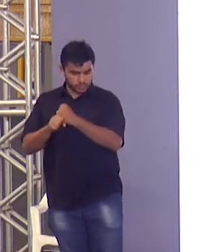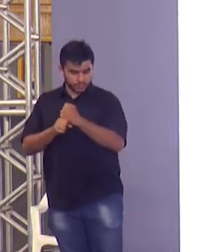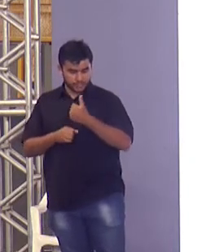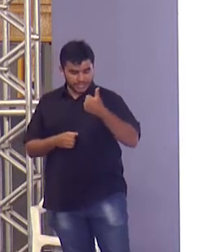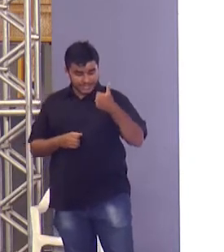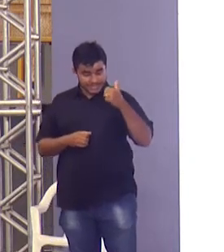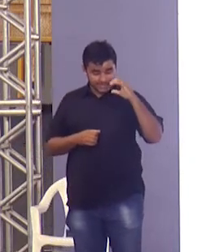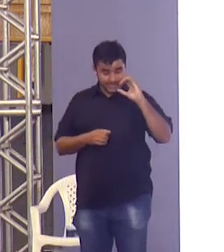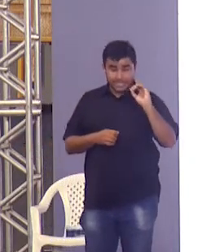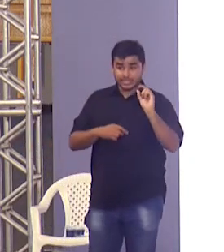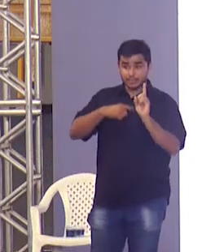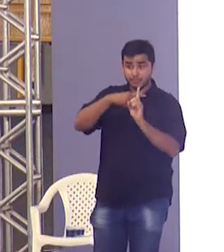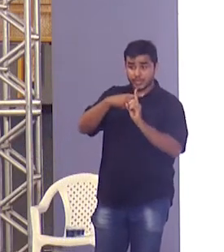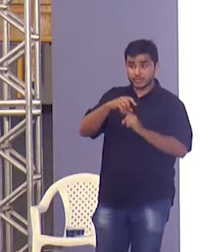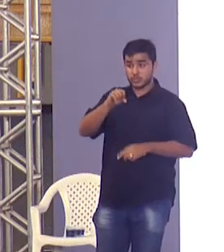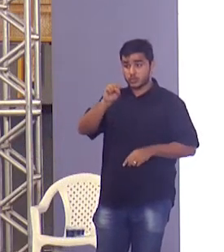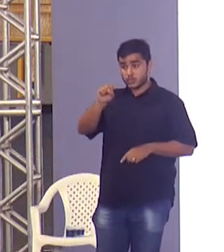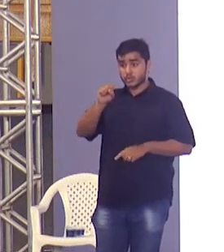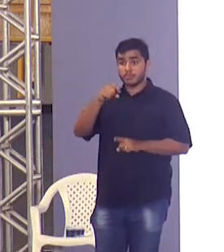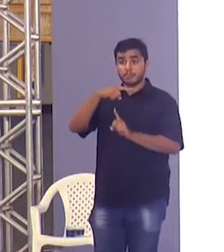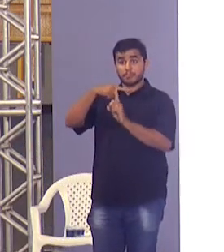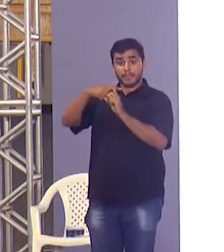20. 20